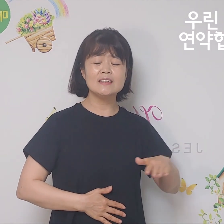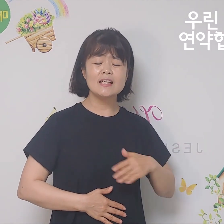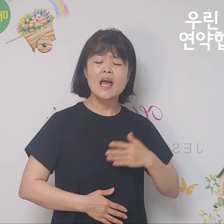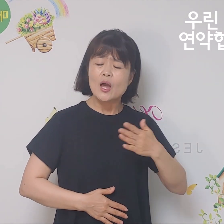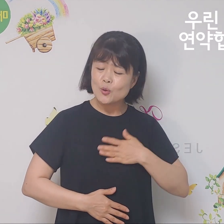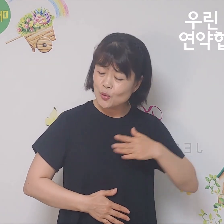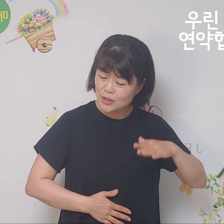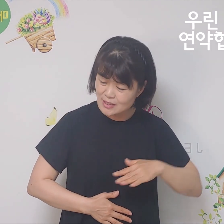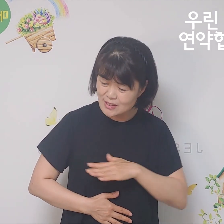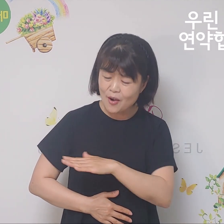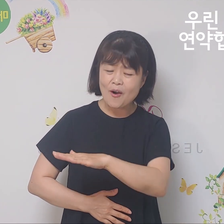우린